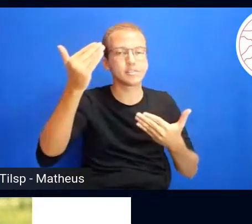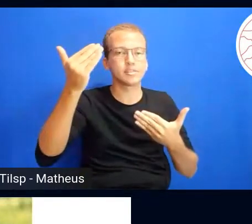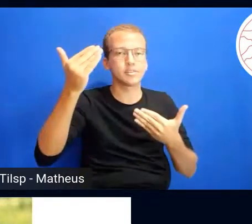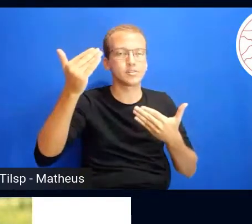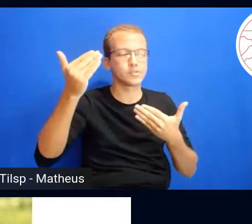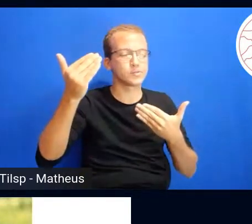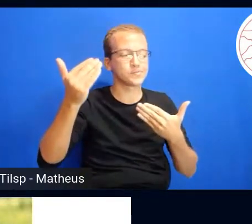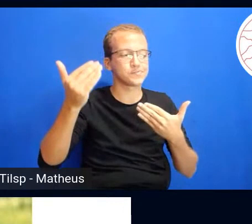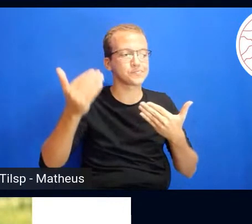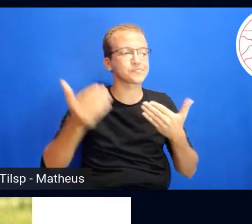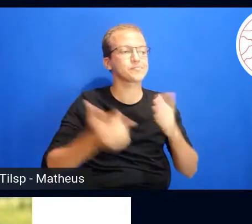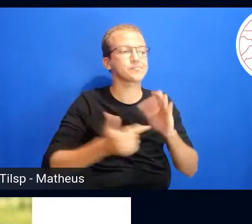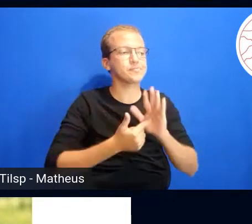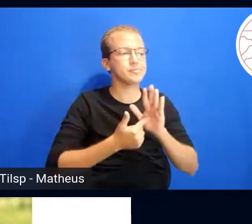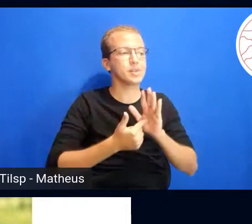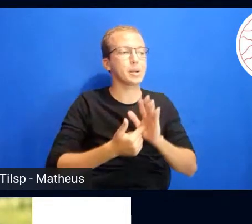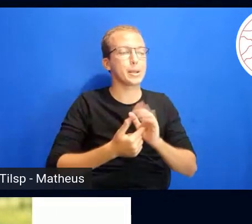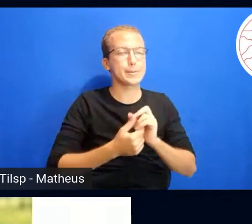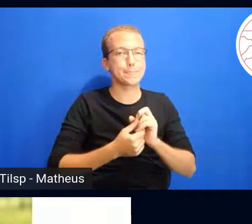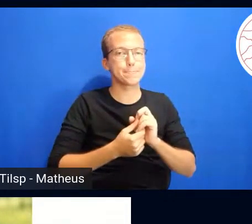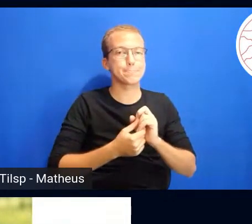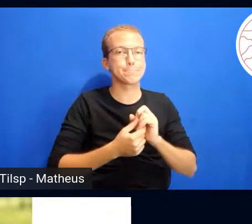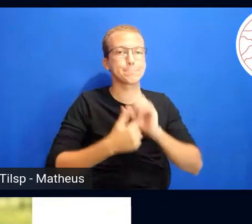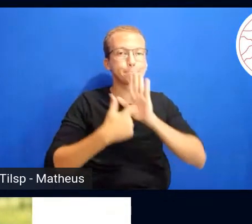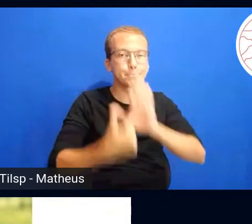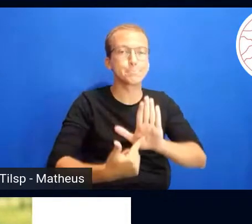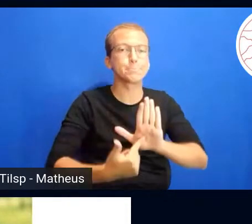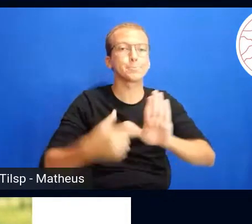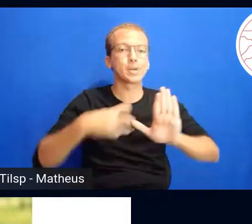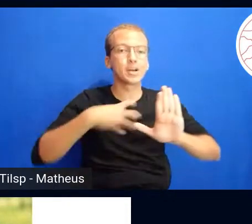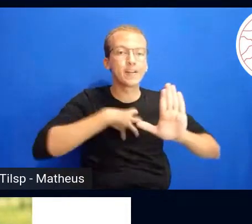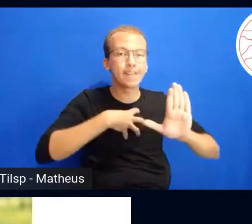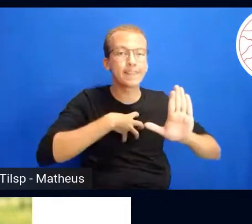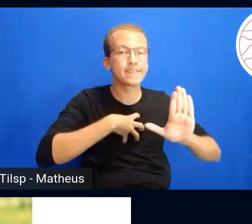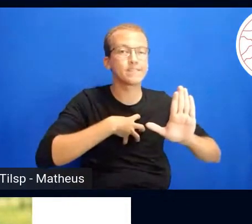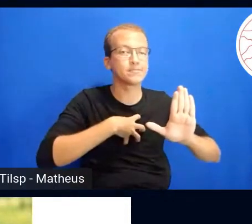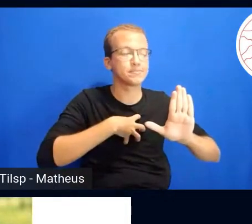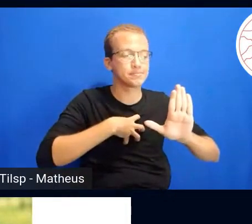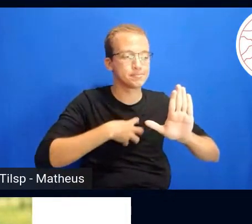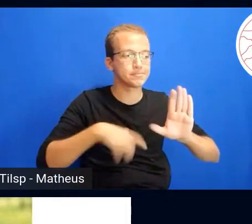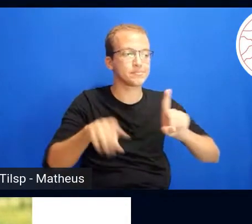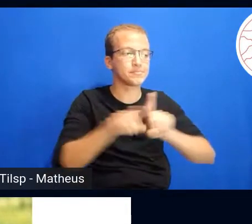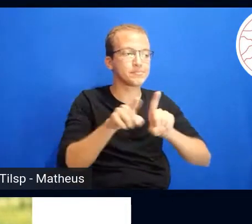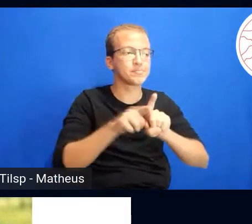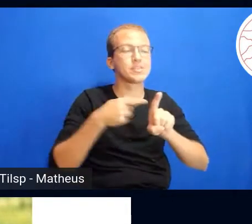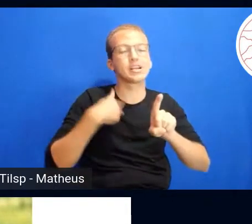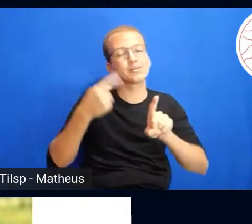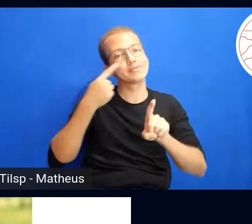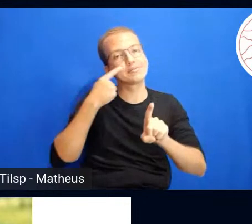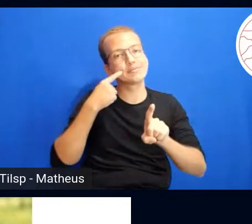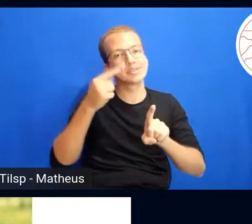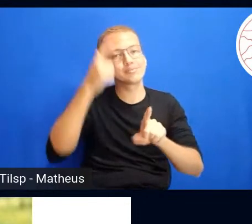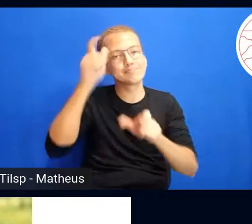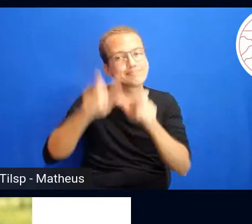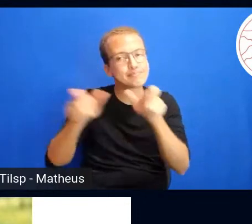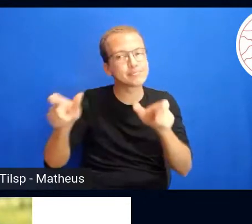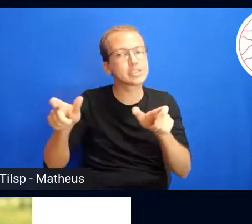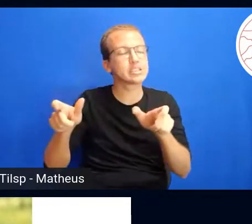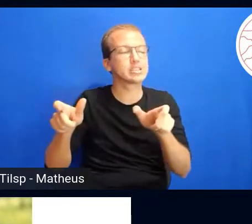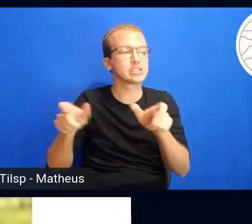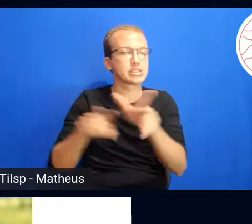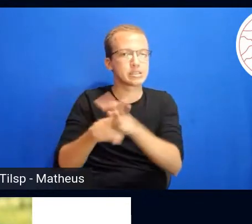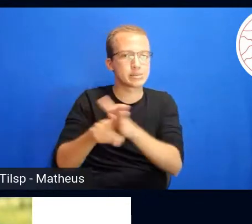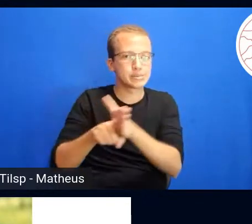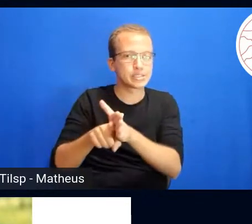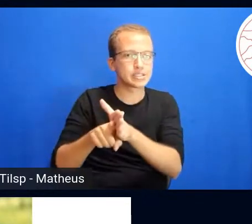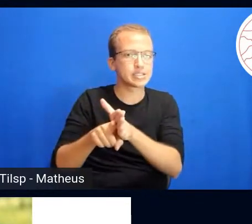sentimento de estar plantando, eh, e de estar recebendo também de vocês, de todos os colaboradores, de todas as pessoas que organizaram o